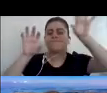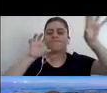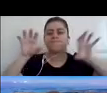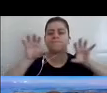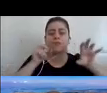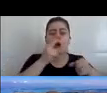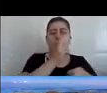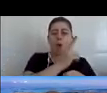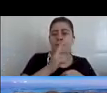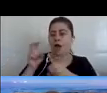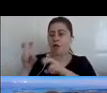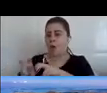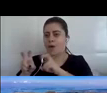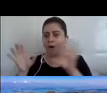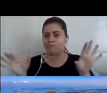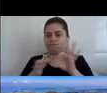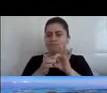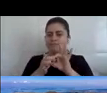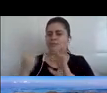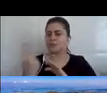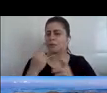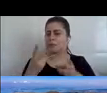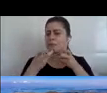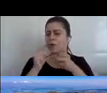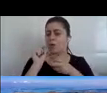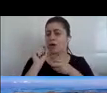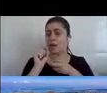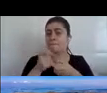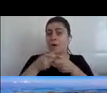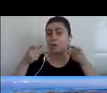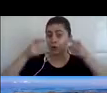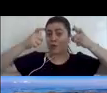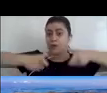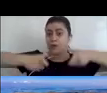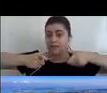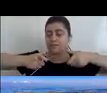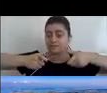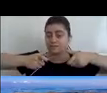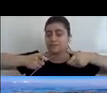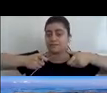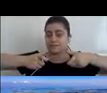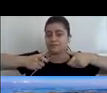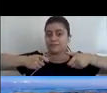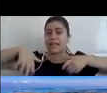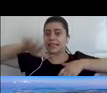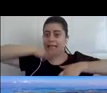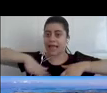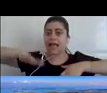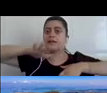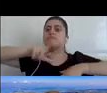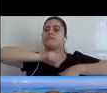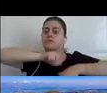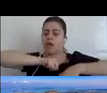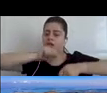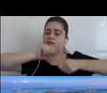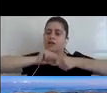do Distrito Federal. E o que a gente percebeu? Que a maioria desses assentamentos está, de fato, nessa área onde a gente tem a produção agroecológica,